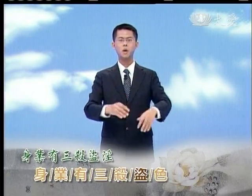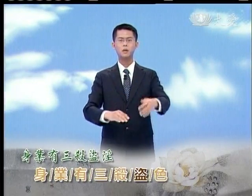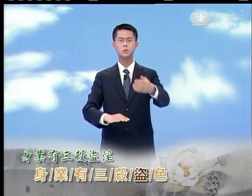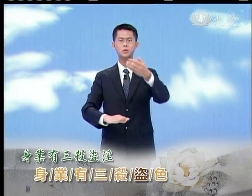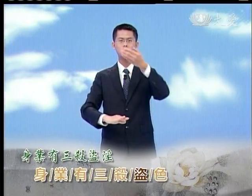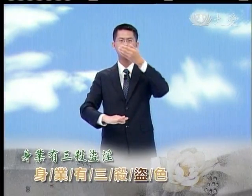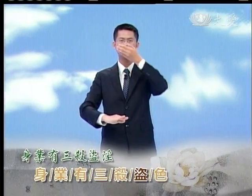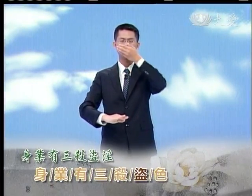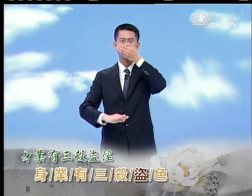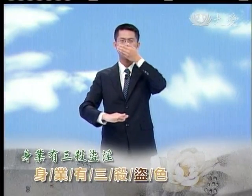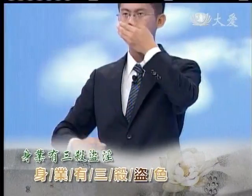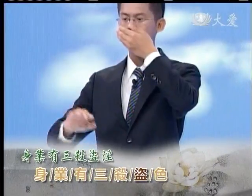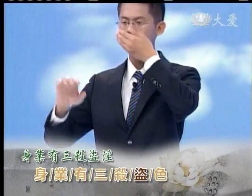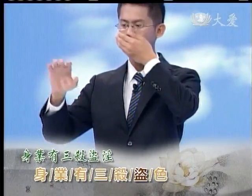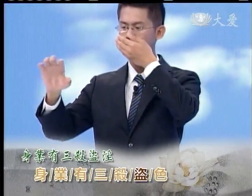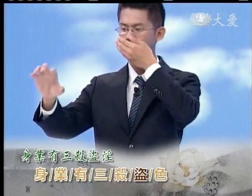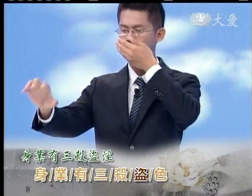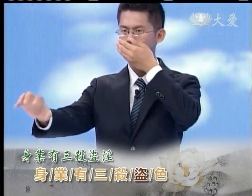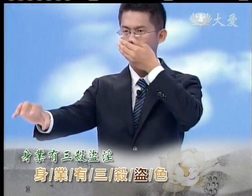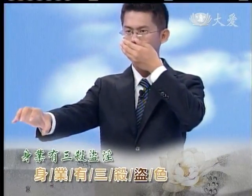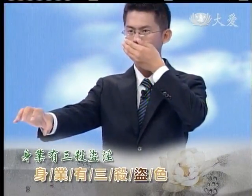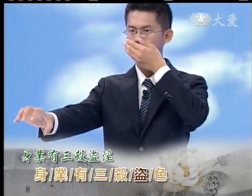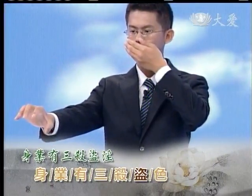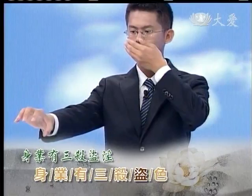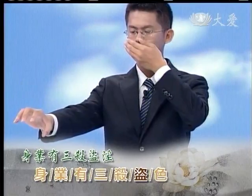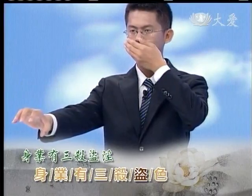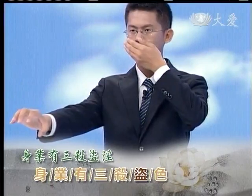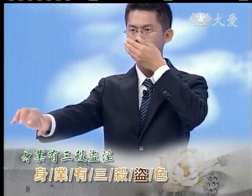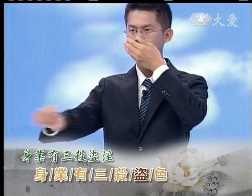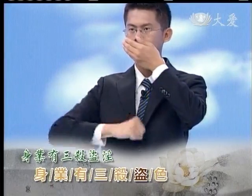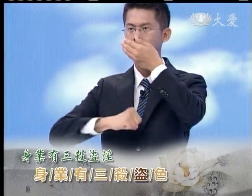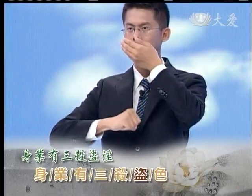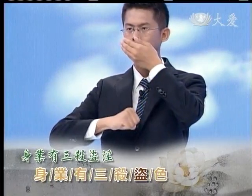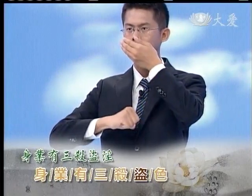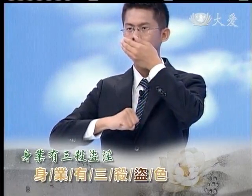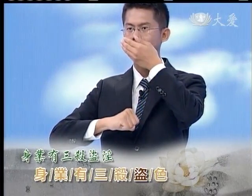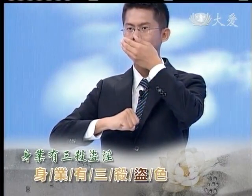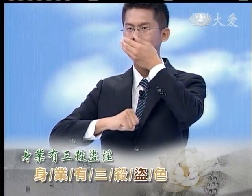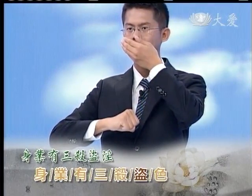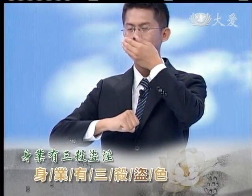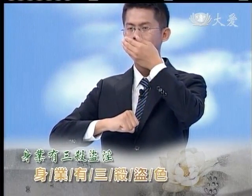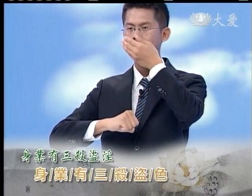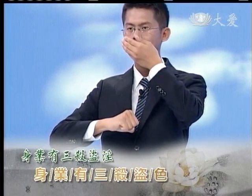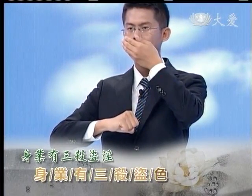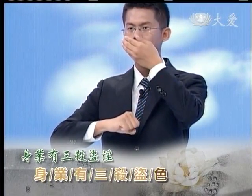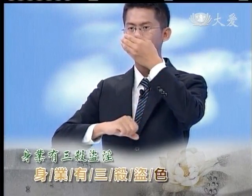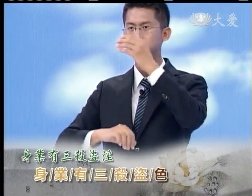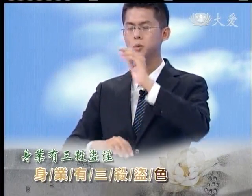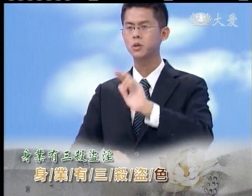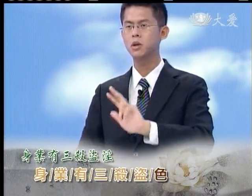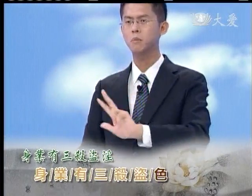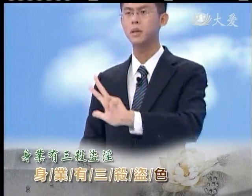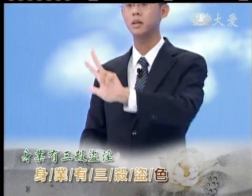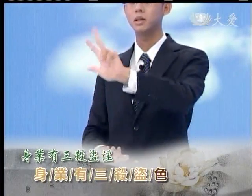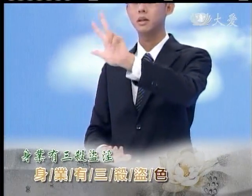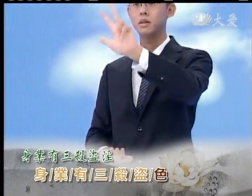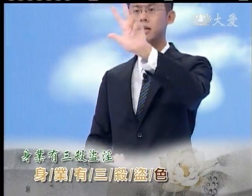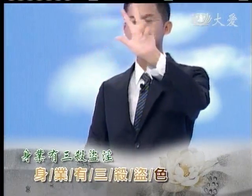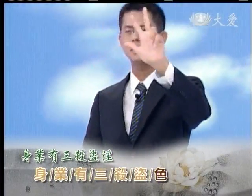话，左手捂住口鼻，右手把东西从别人那边抢夺进来。淫的话，我们左手比颜色